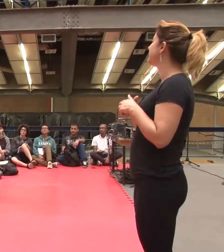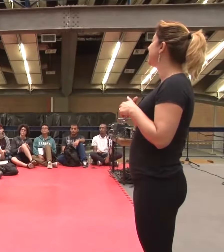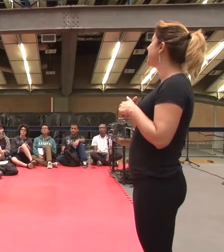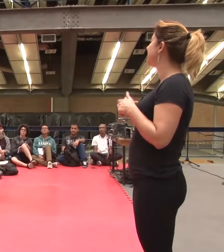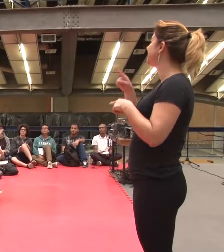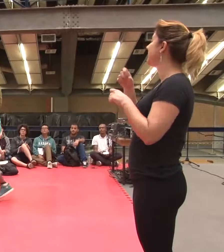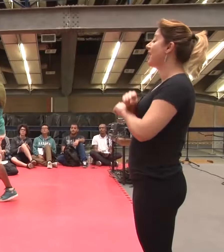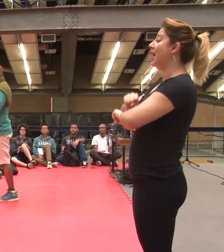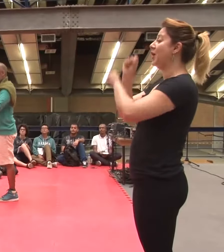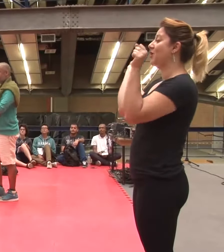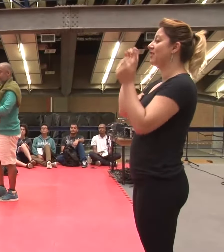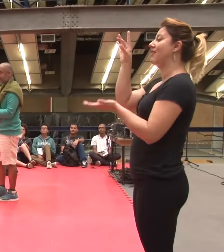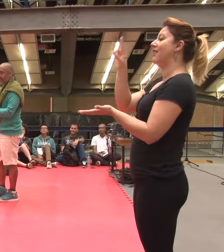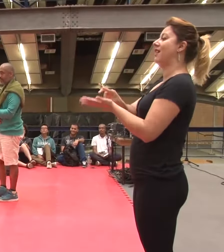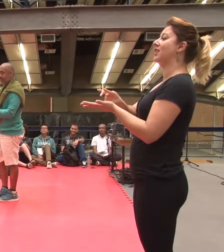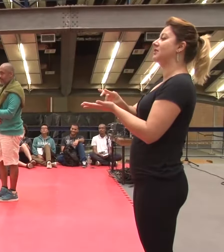E acordei realista.